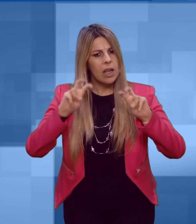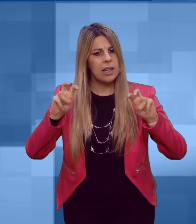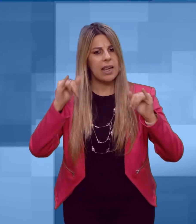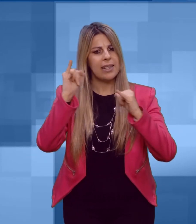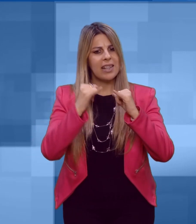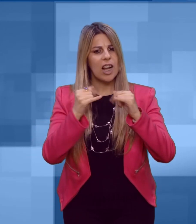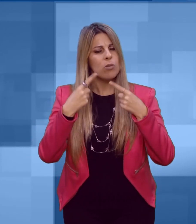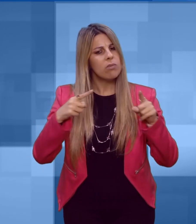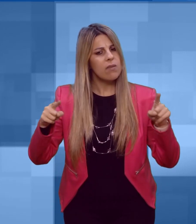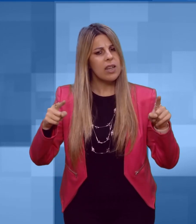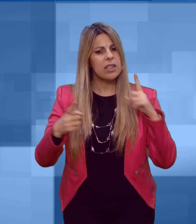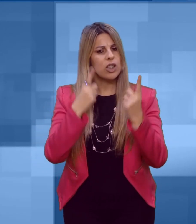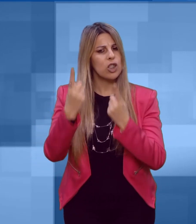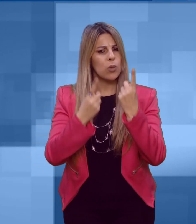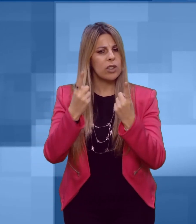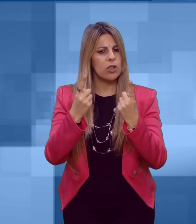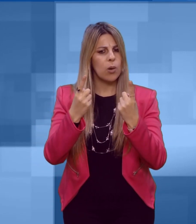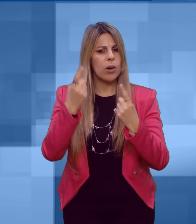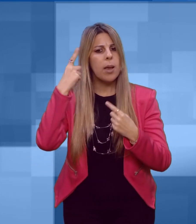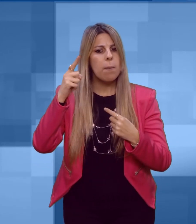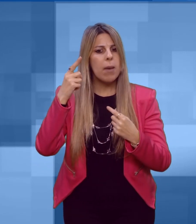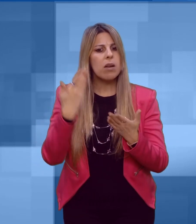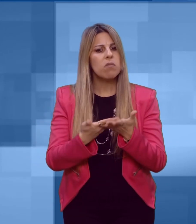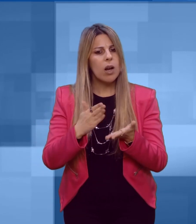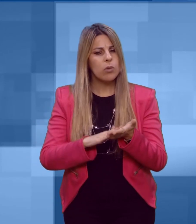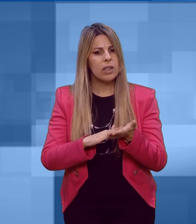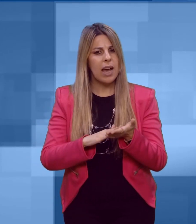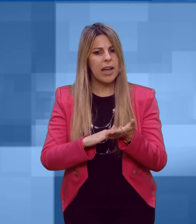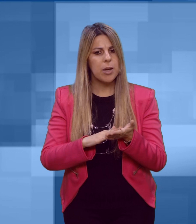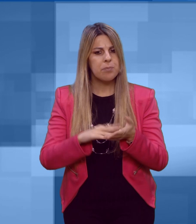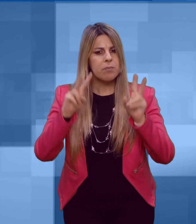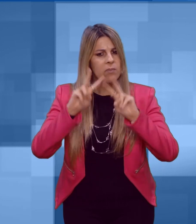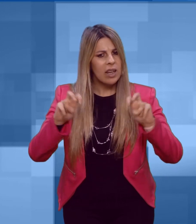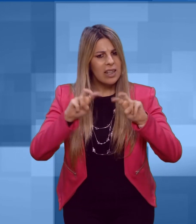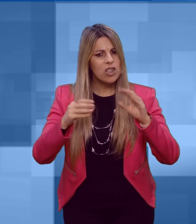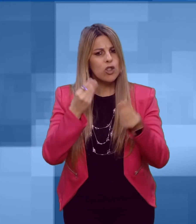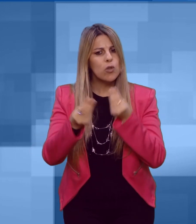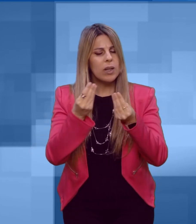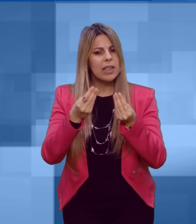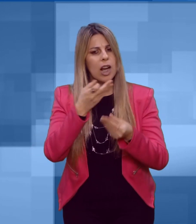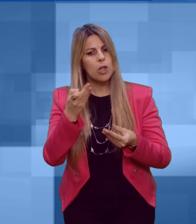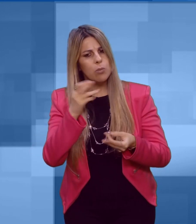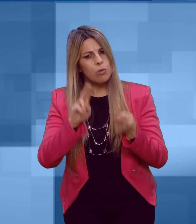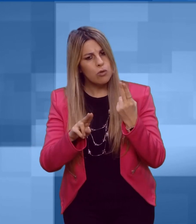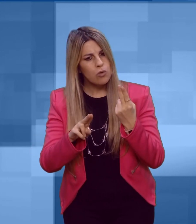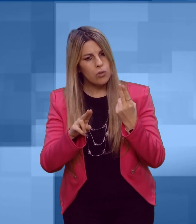nel dettaglio differenti casi clinici per valutarne le indagini strumentali più appropriate, le terapie